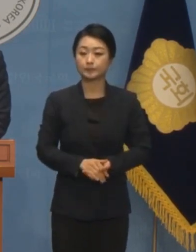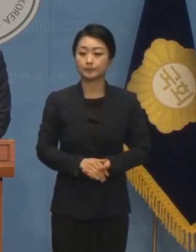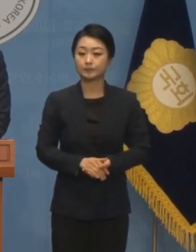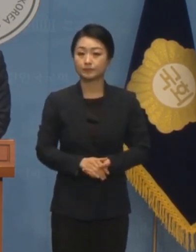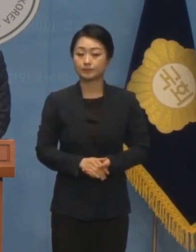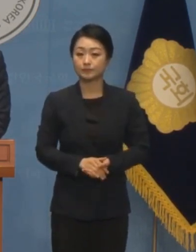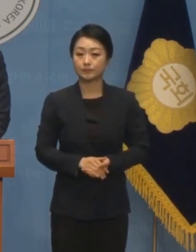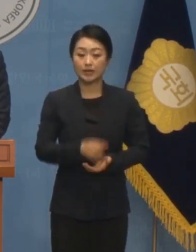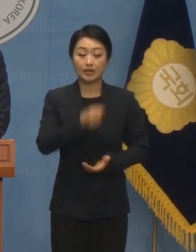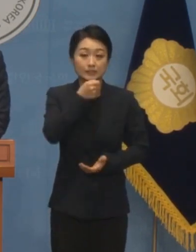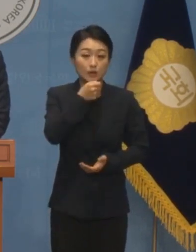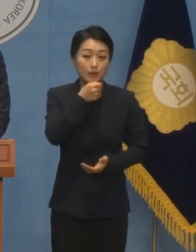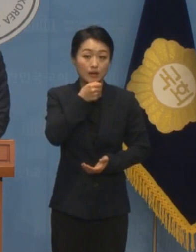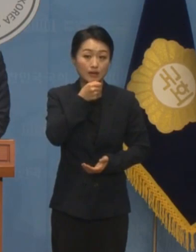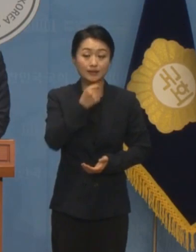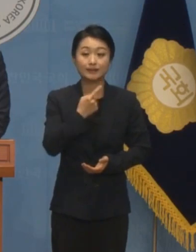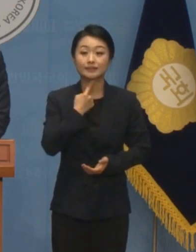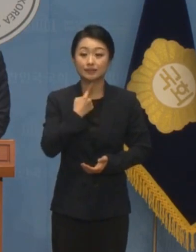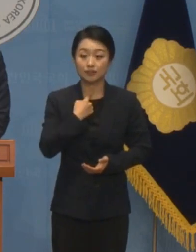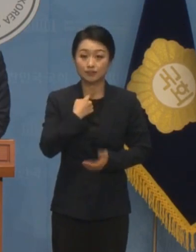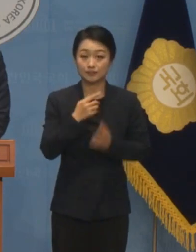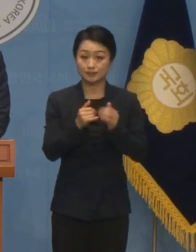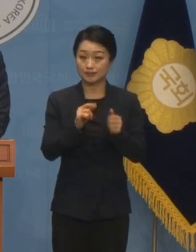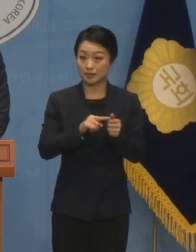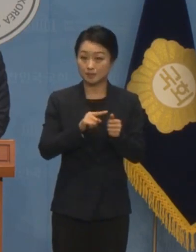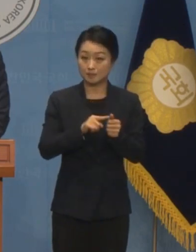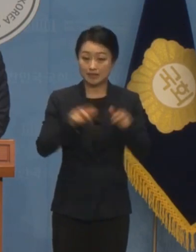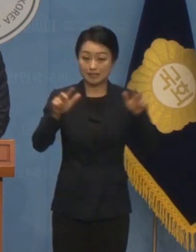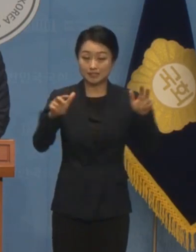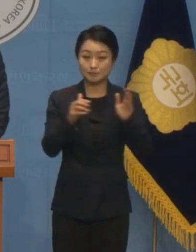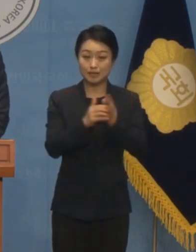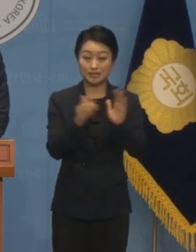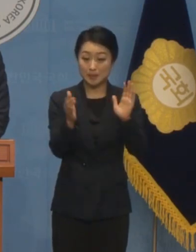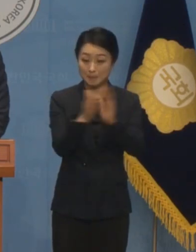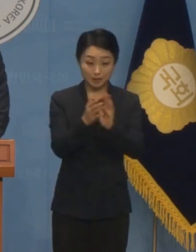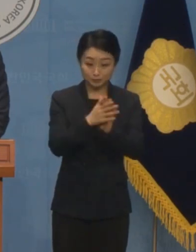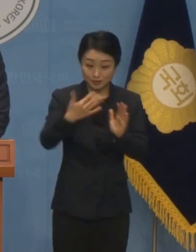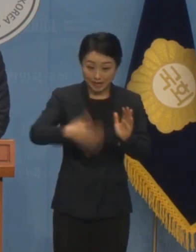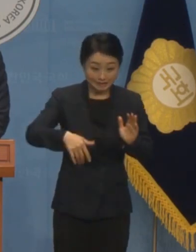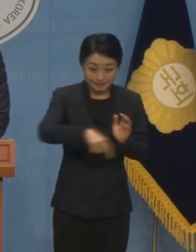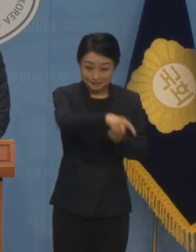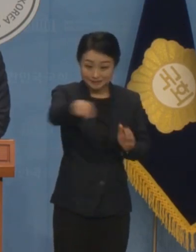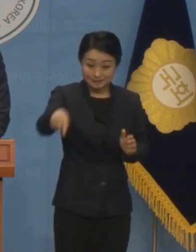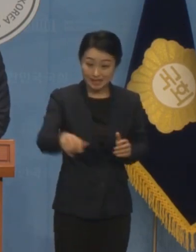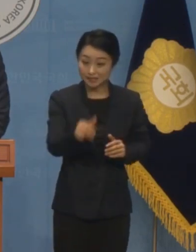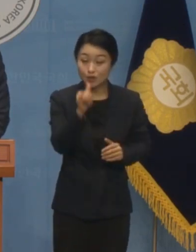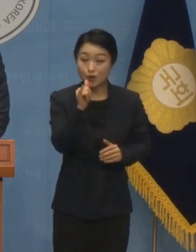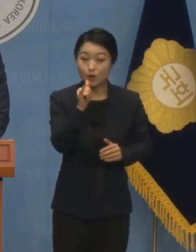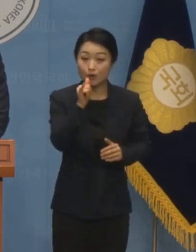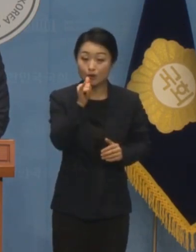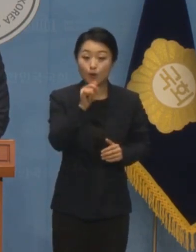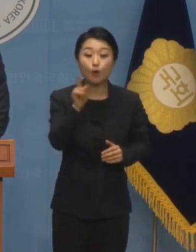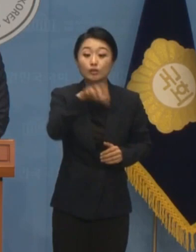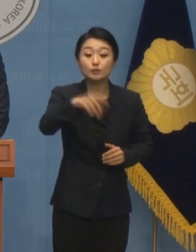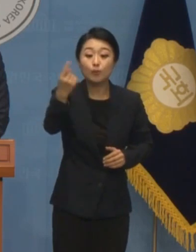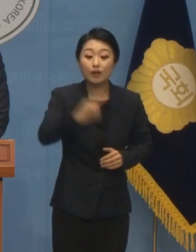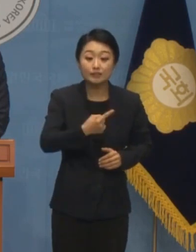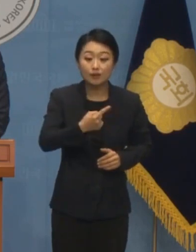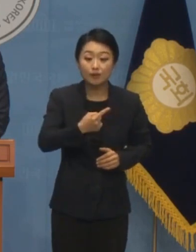사회를 보던 사회자가 지금까지 박수를 치지 않은 분들이 꽤 많은데 이분들 어디서